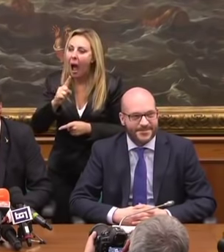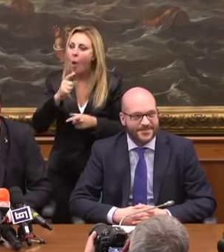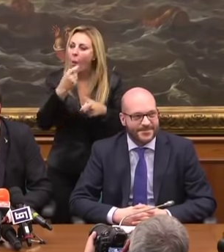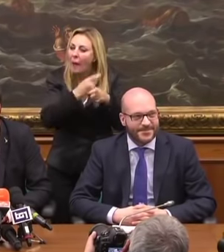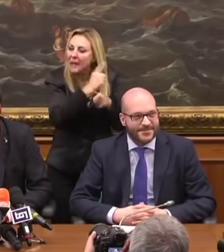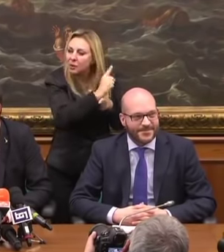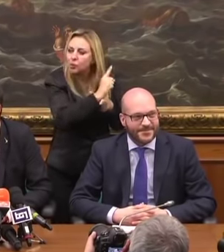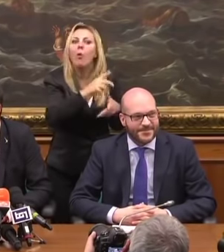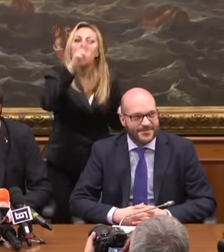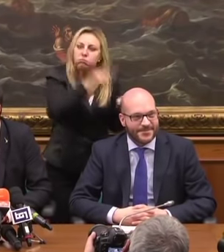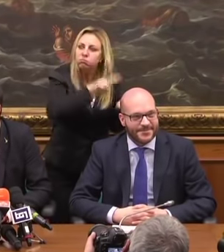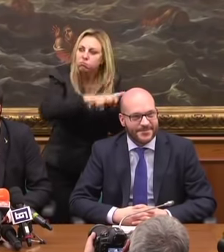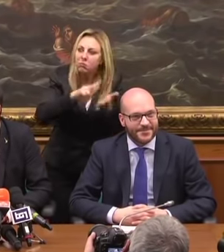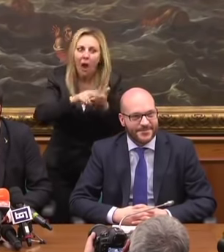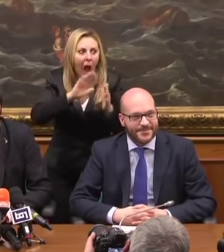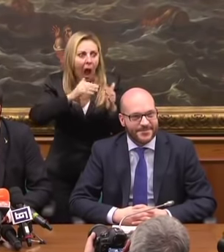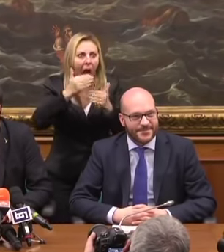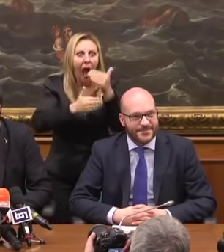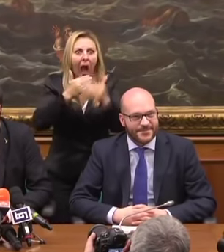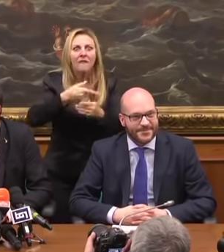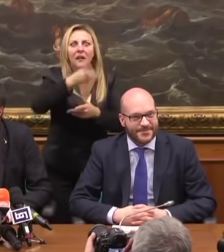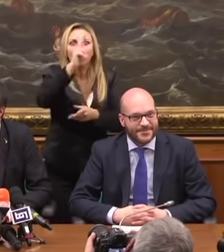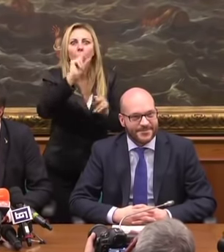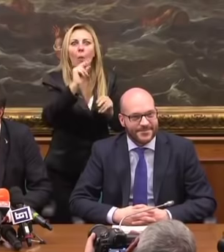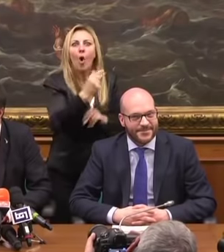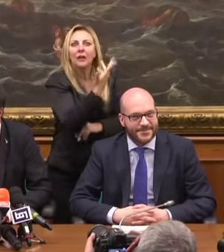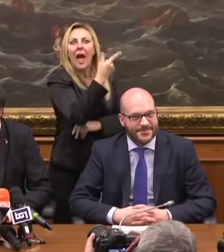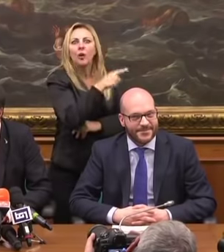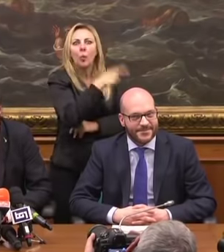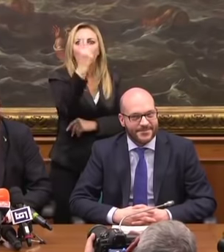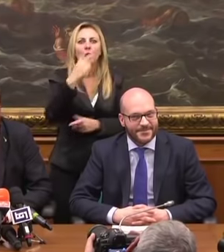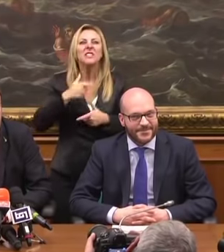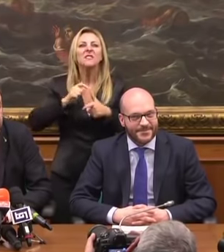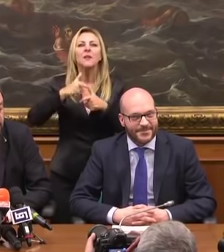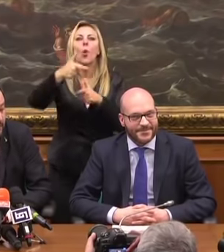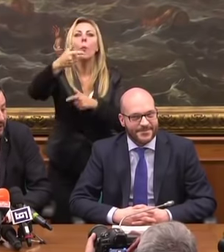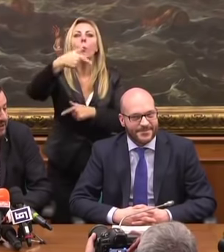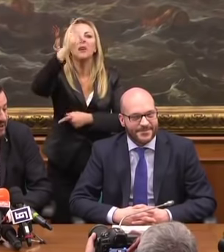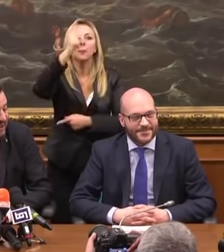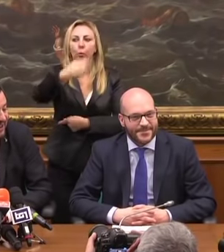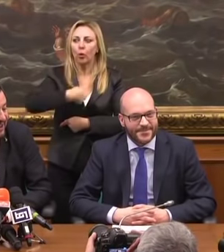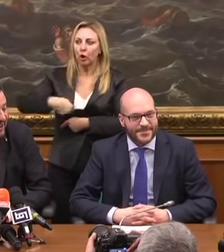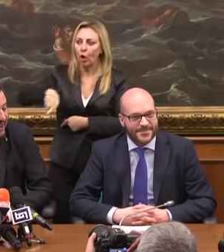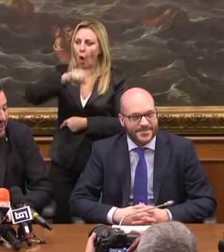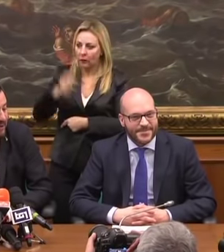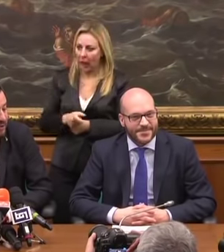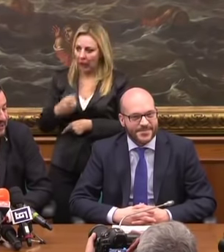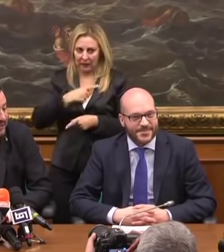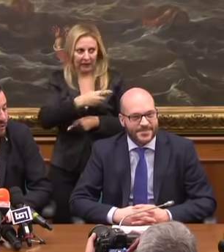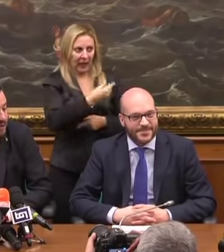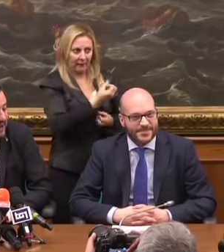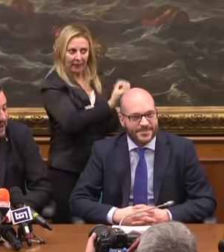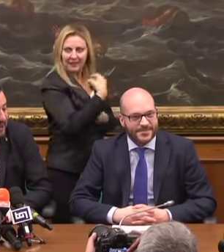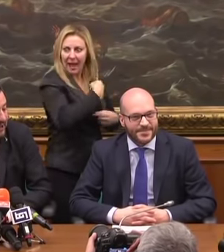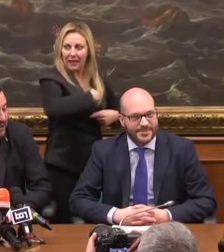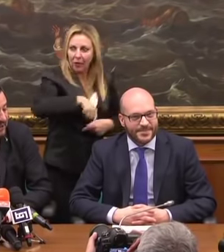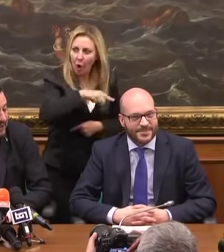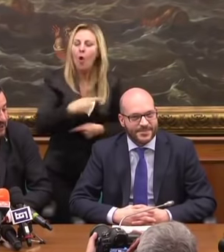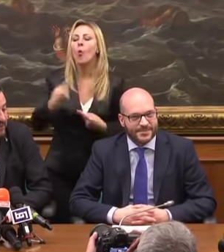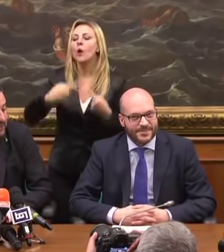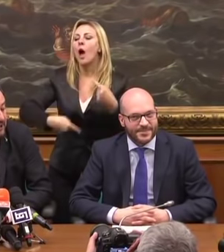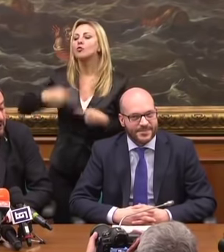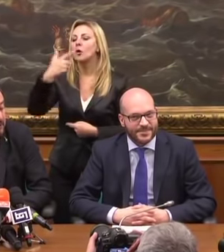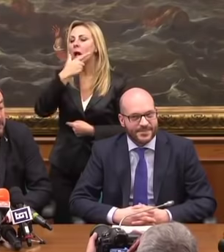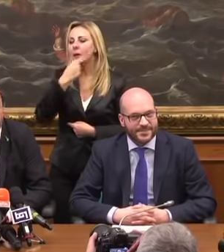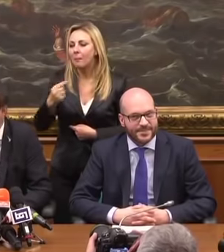imparare da questi paesi più evoluti, più civili, più moderni, più sviluppati da questo punto di vista, e quindi è una giornata così bella per